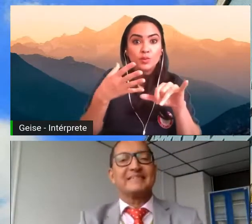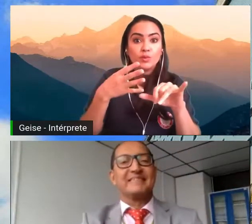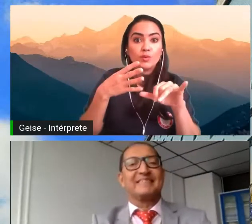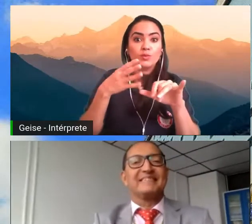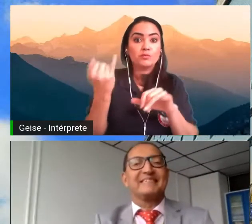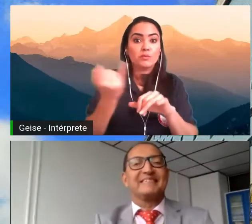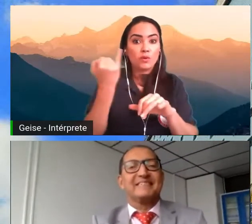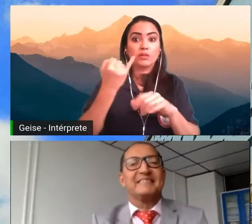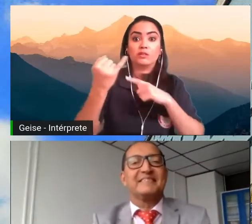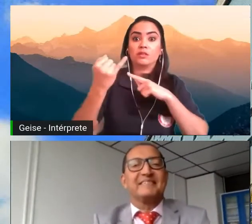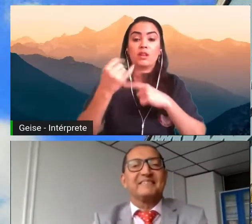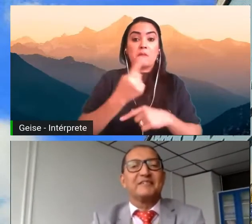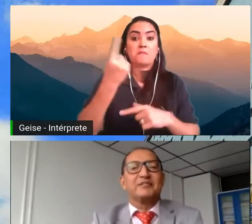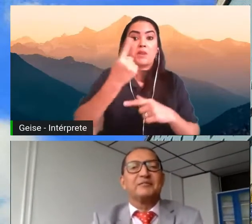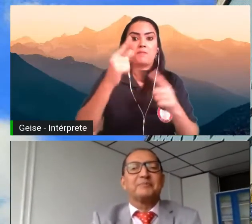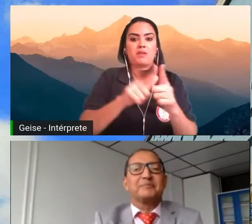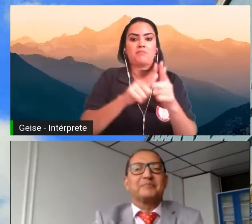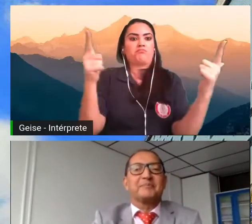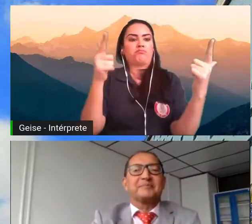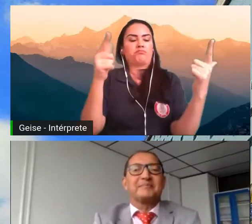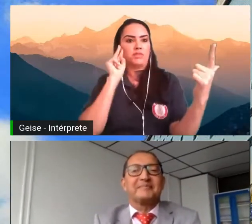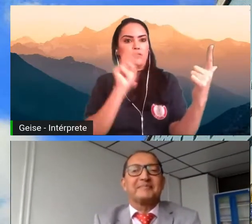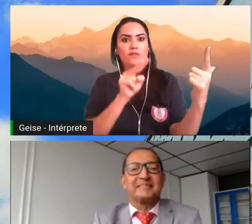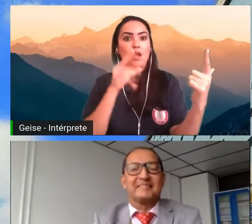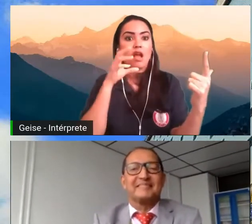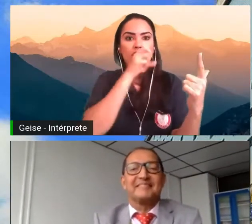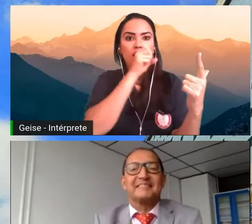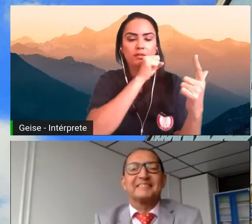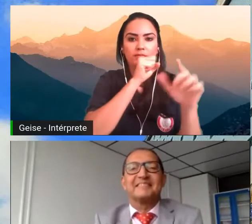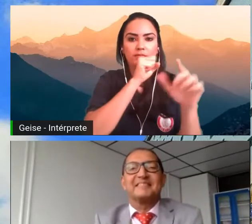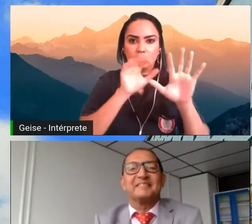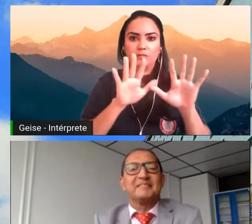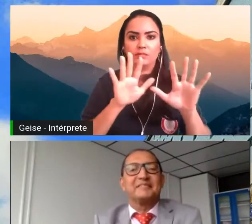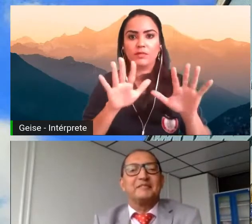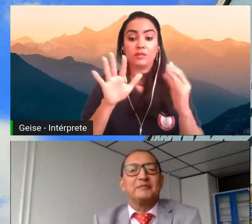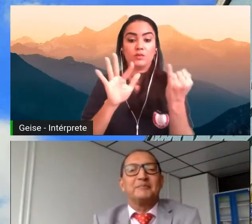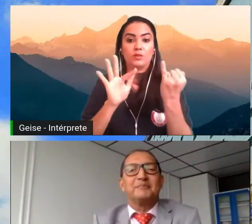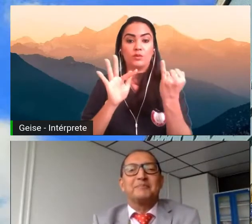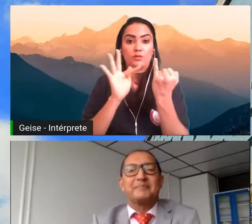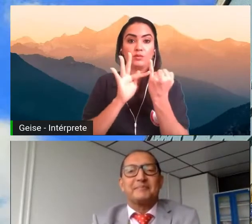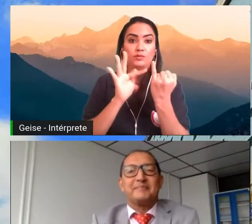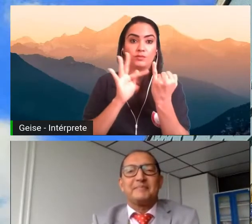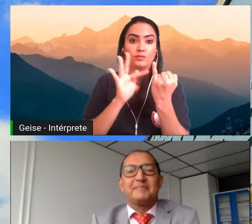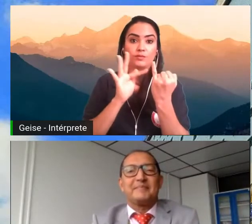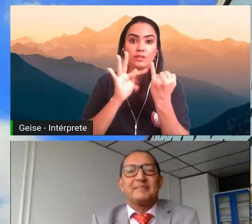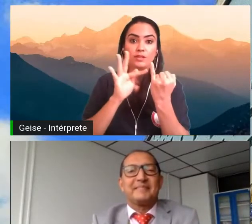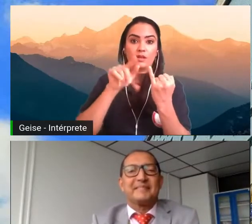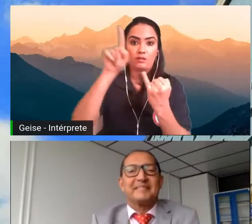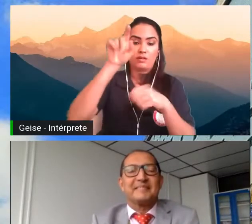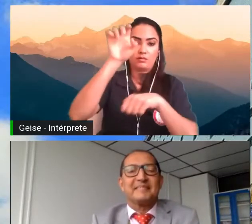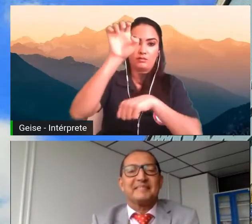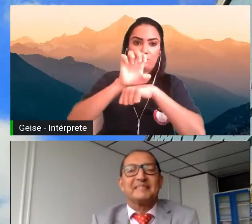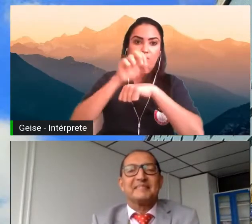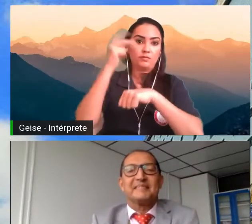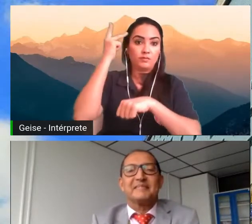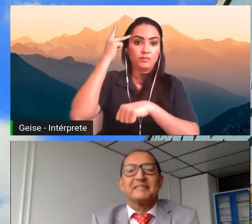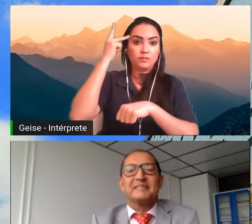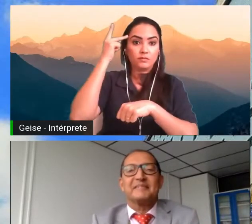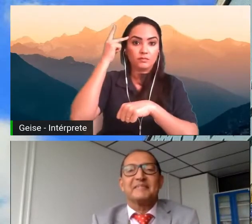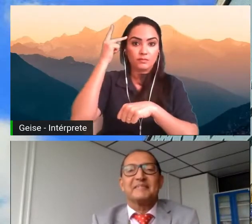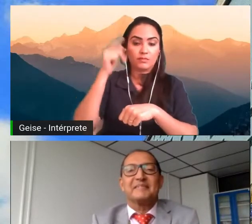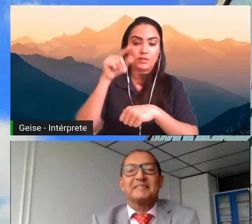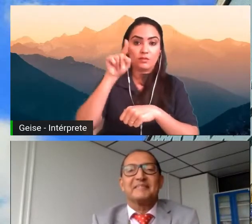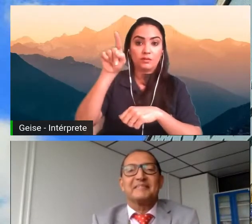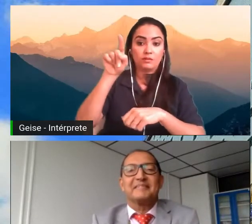né? O Instituto Federal, o Instituto Federal, o São Paulo, o Instituto Federal, está num estado que tem o